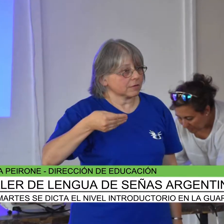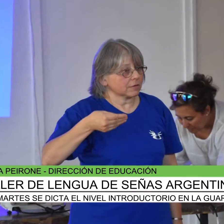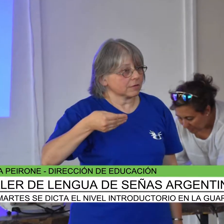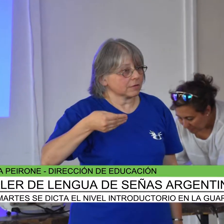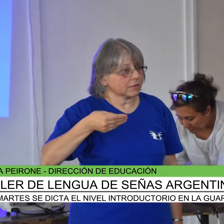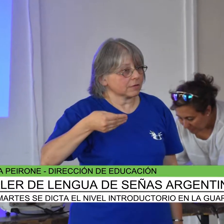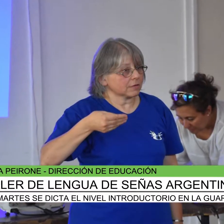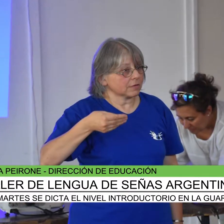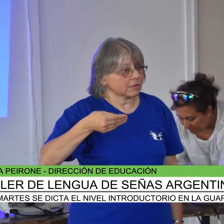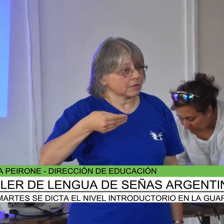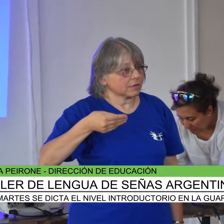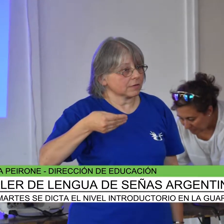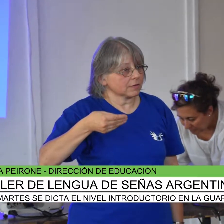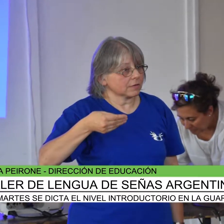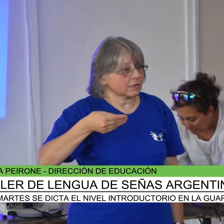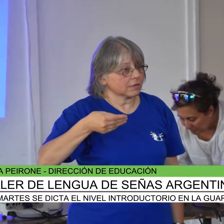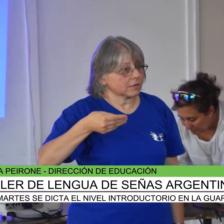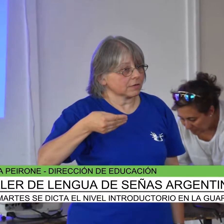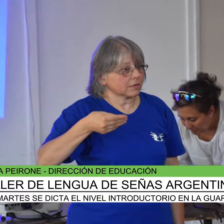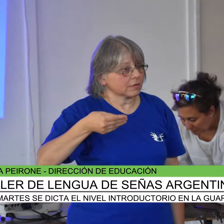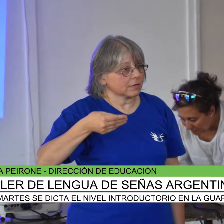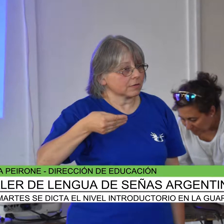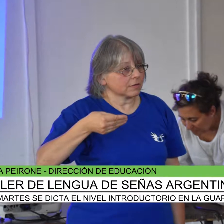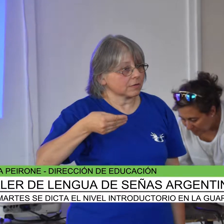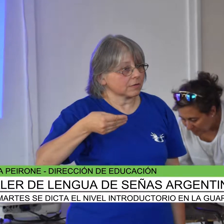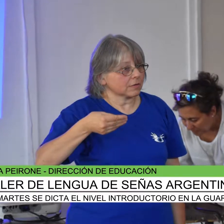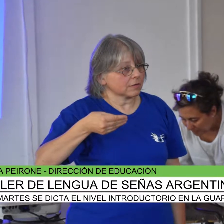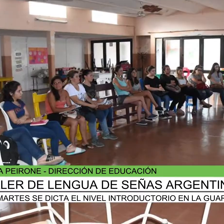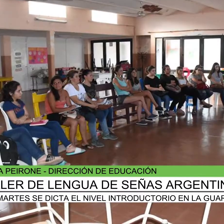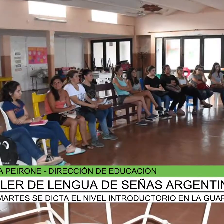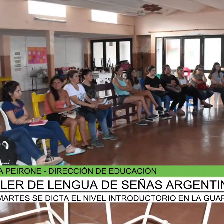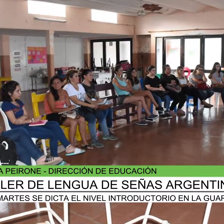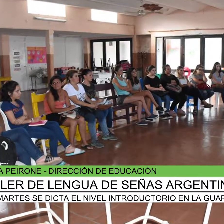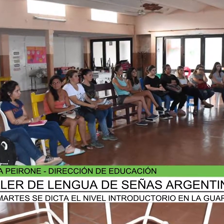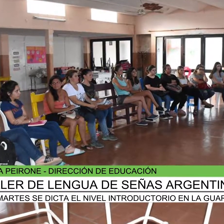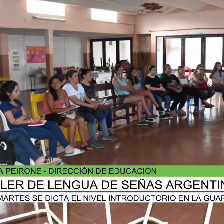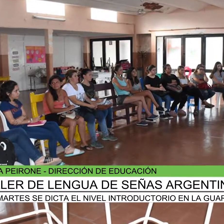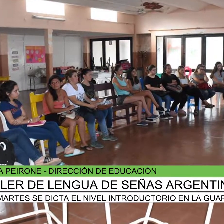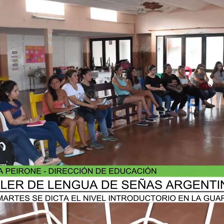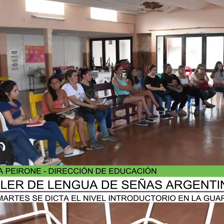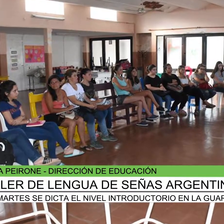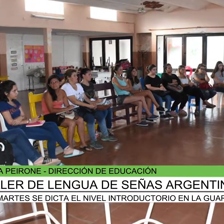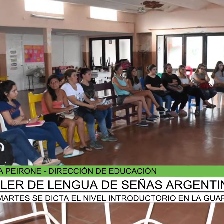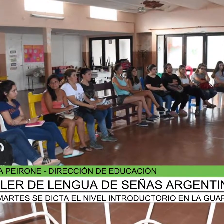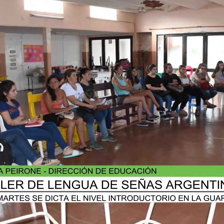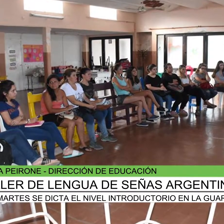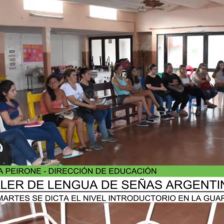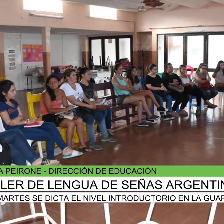lenguaje, del lenguaje de señas. ¿Quiénes son los que vienen a brindar esta información, esta capacitación? La capacitación la da